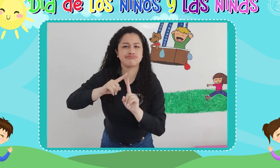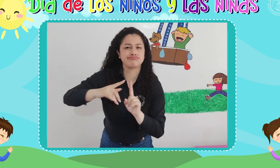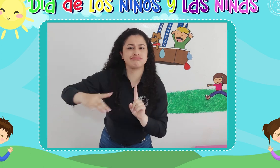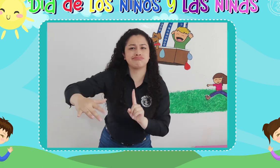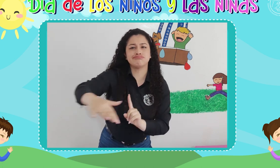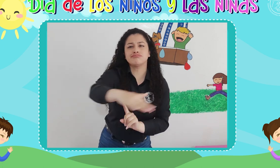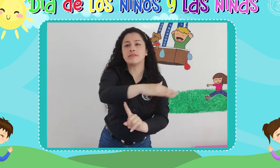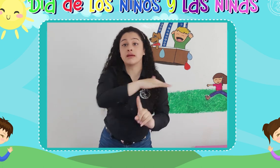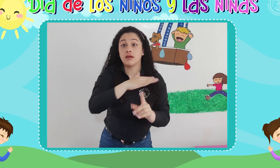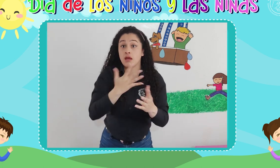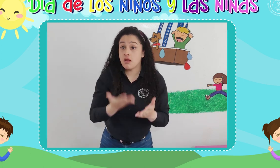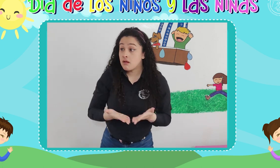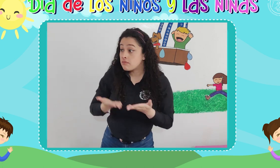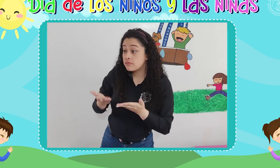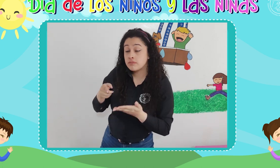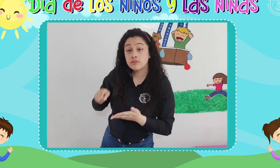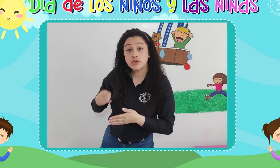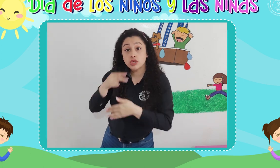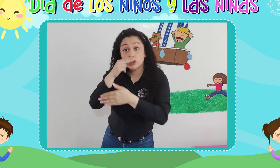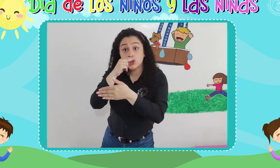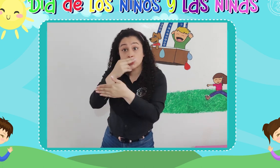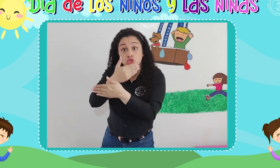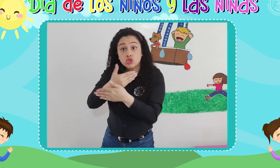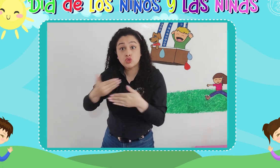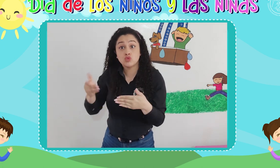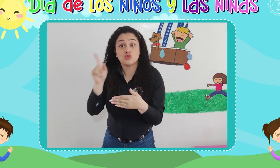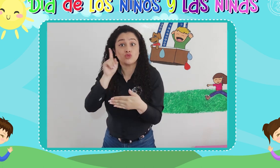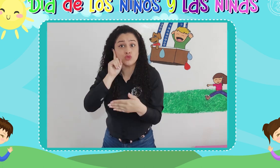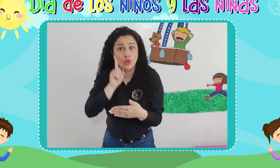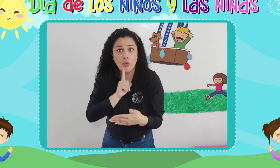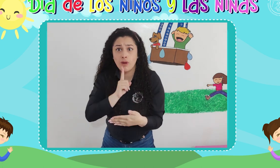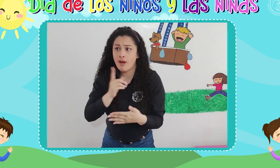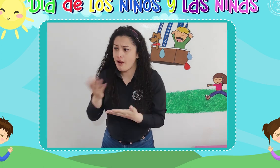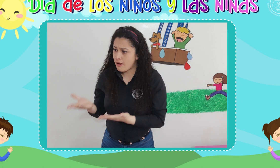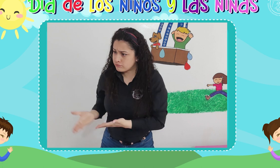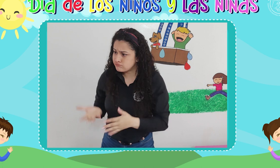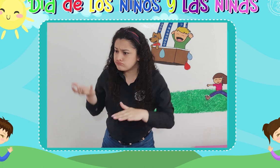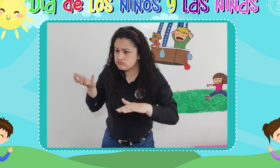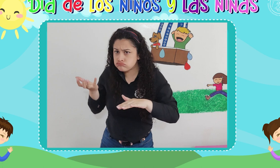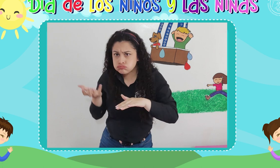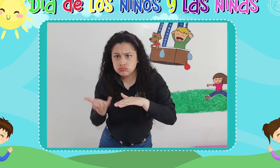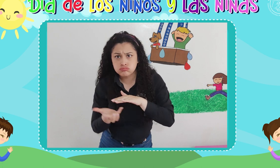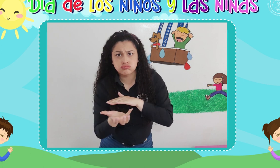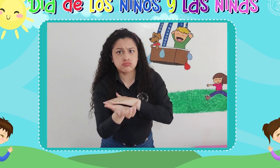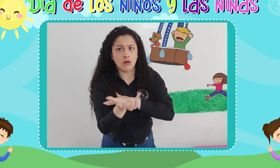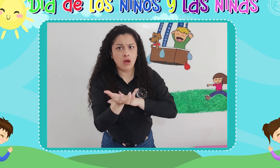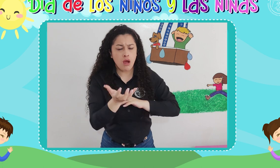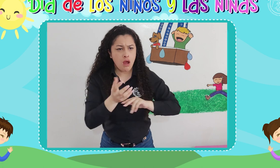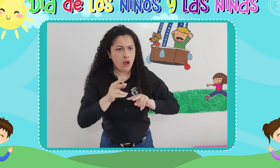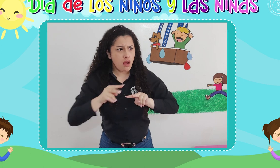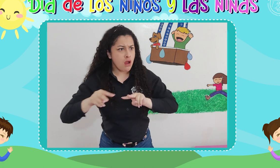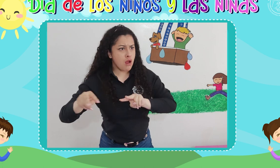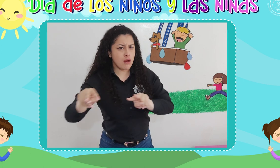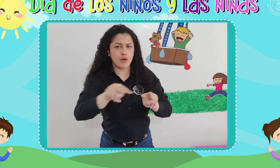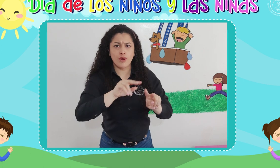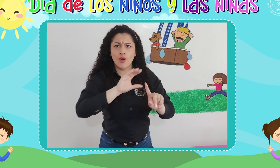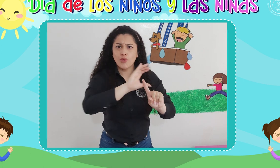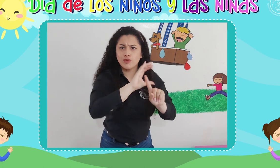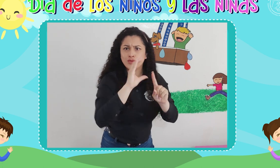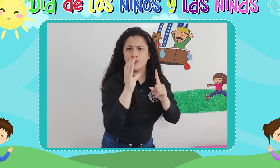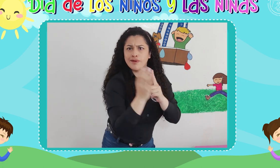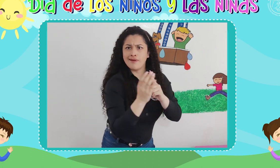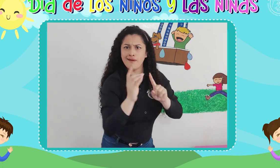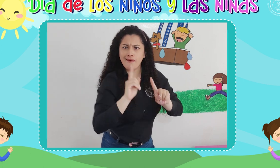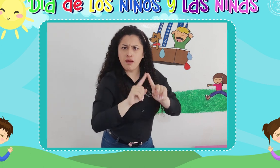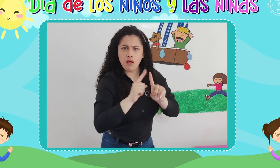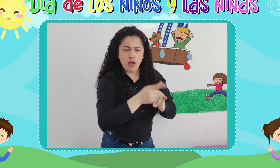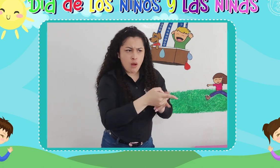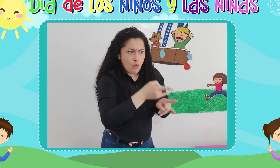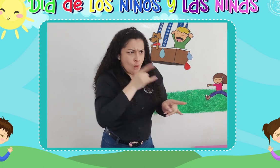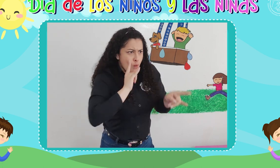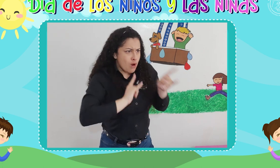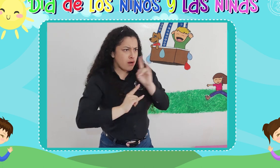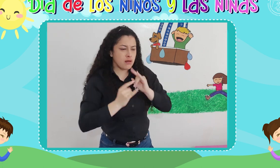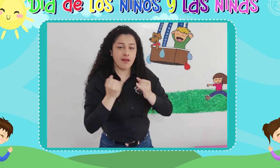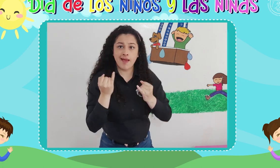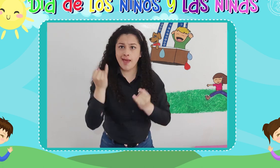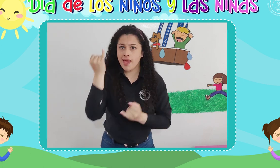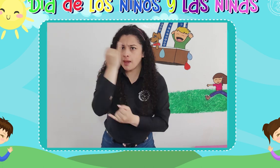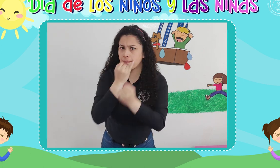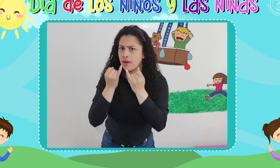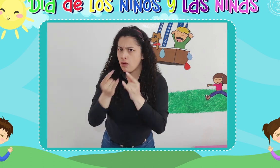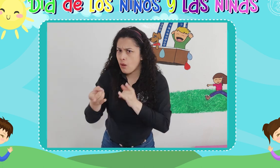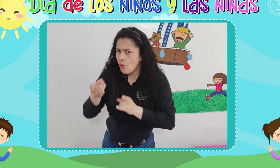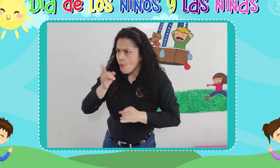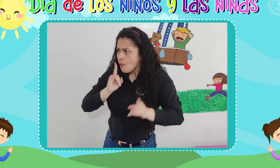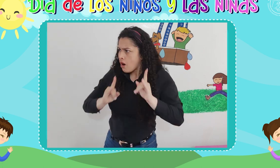recreativos, culturales y de esparcimiento en lengua de señas para los niños sordos, desarrollando